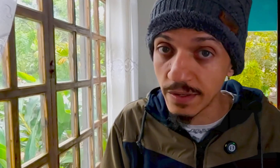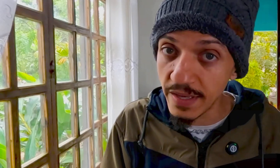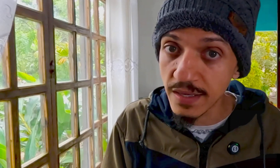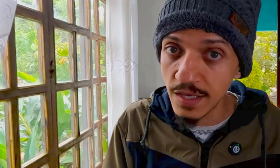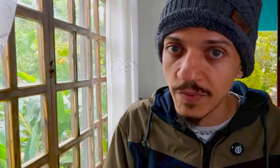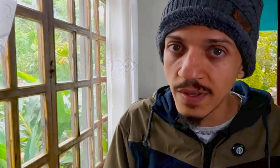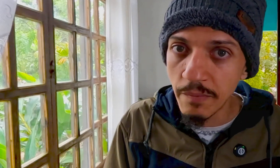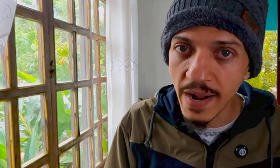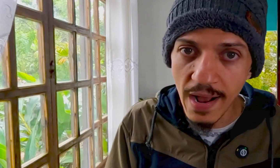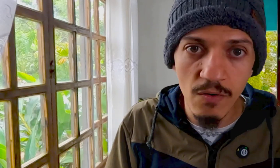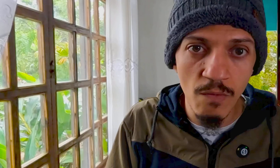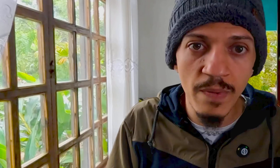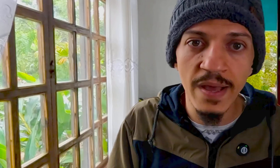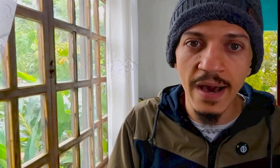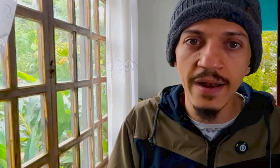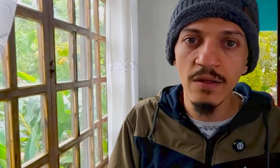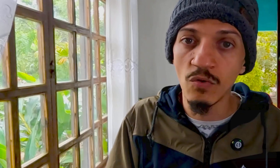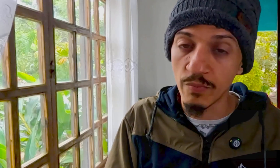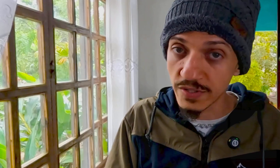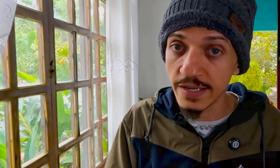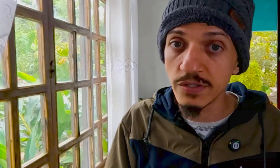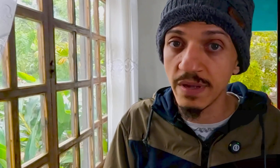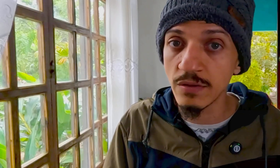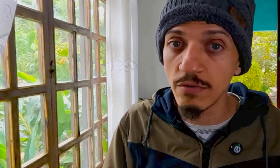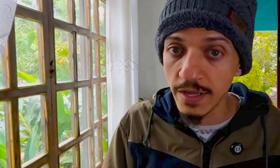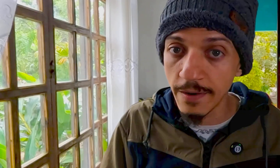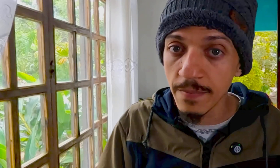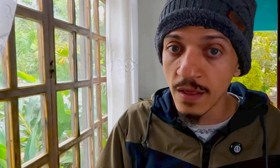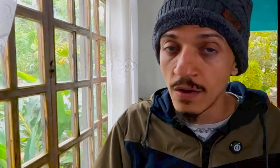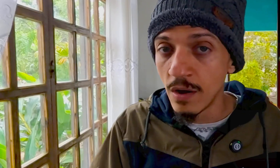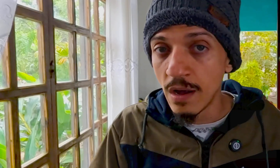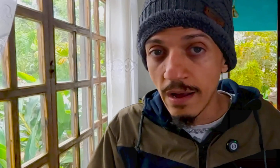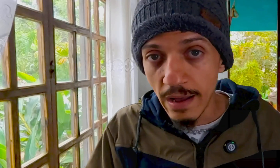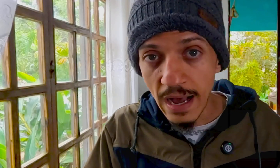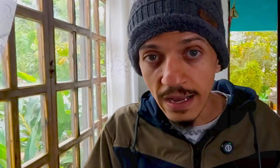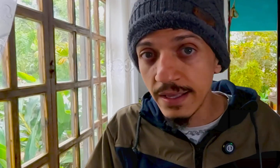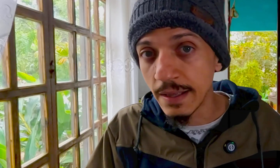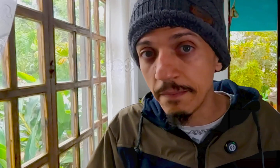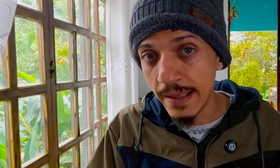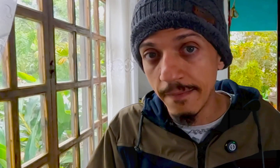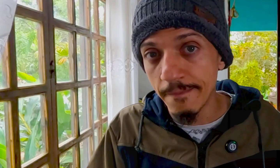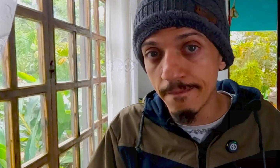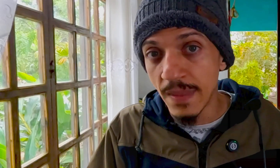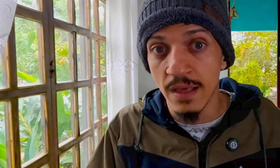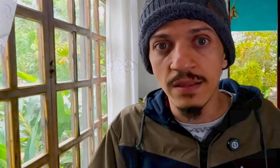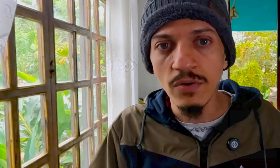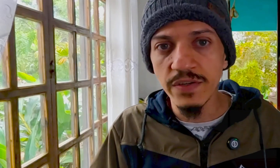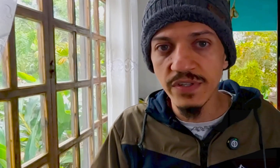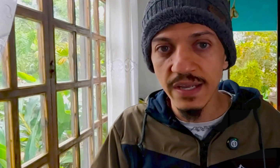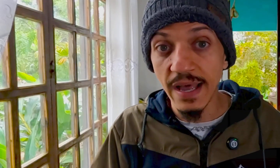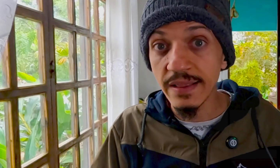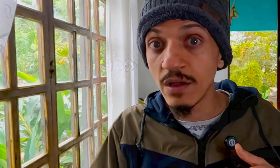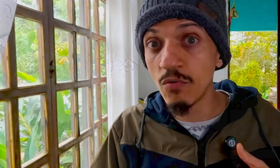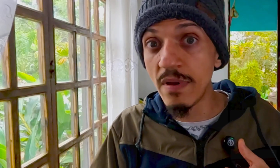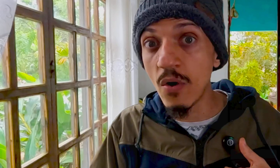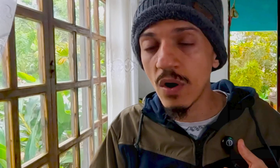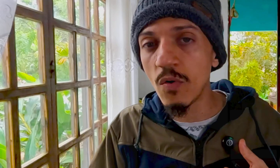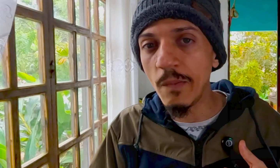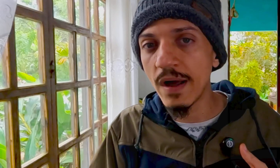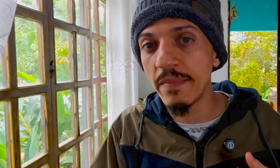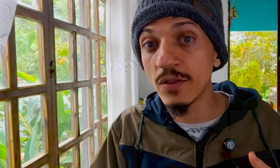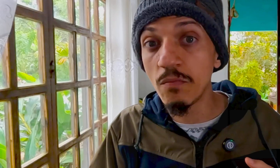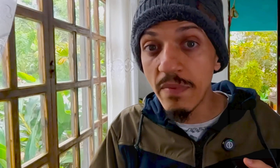pessoas da minha equipe para acompanharem no processo de mentoria aqui também. Então, se você quer ter o